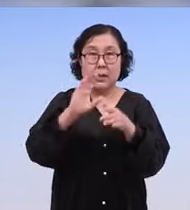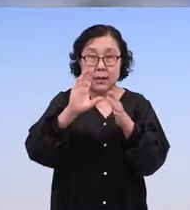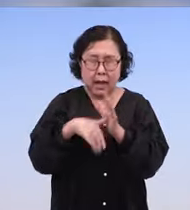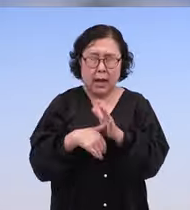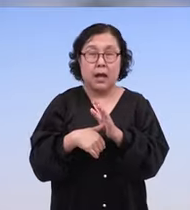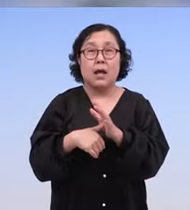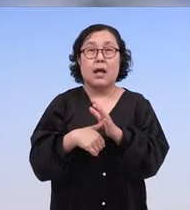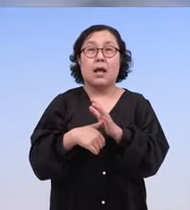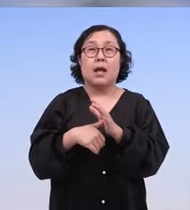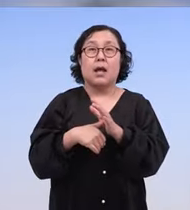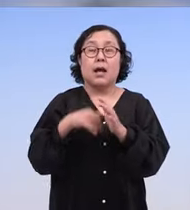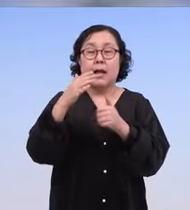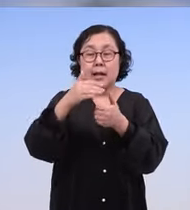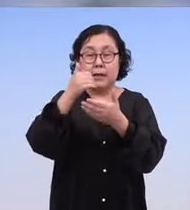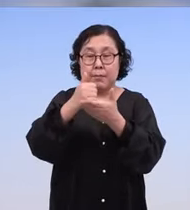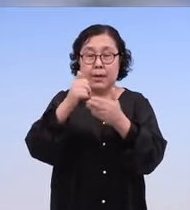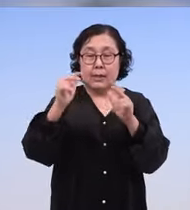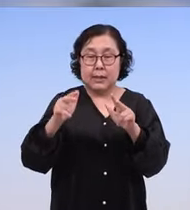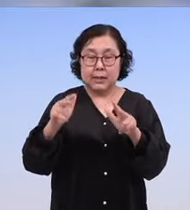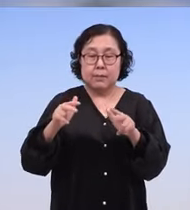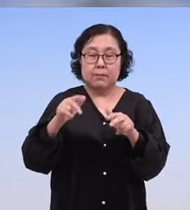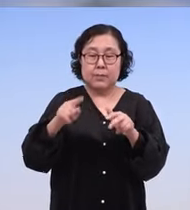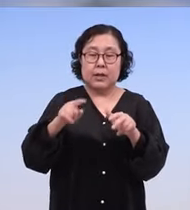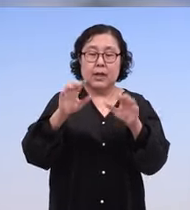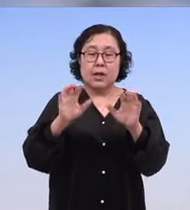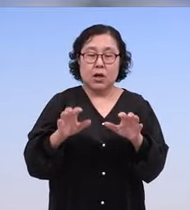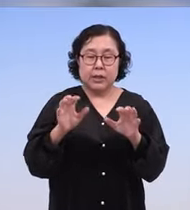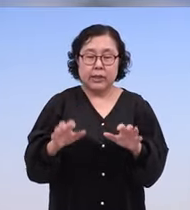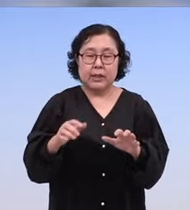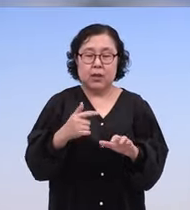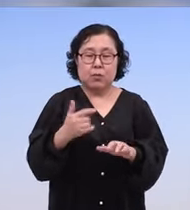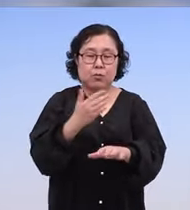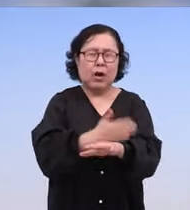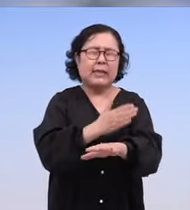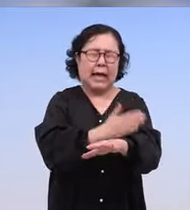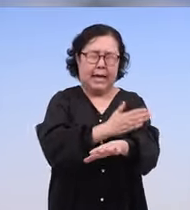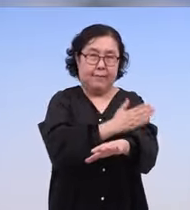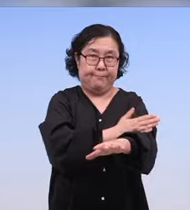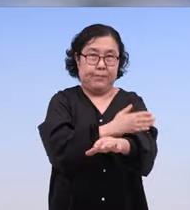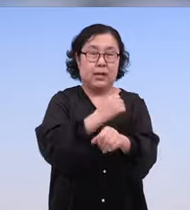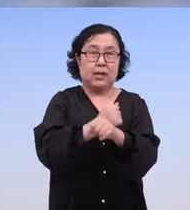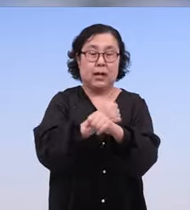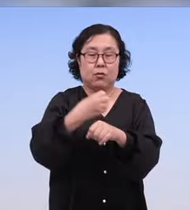하나님이 그분을 통해서 네가 지금 현실을 얼마나 과장하고 있는지 아느냐.